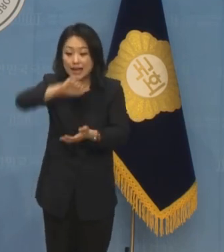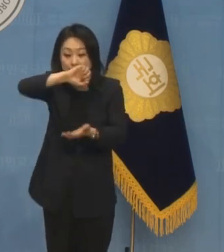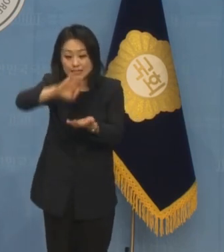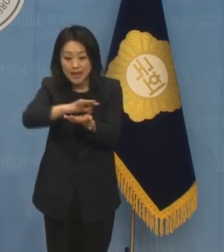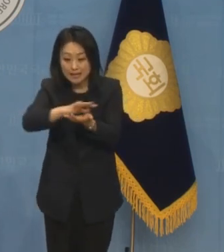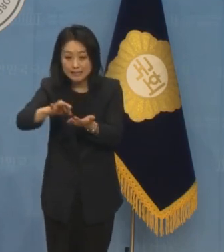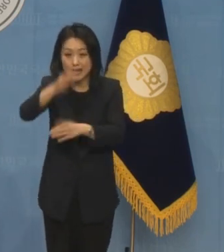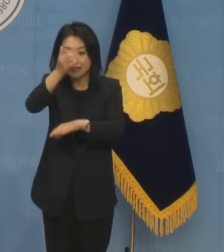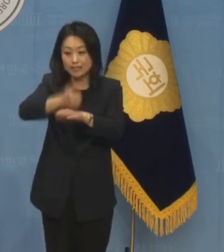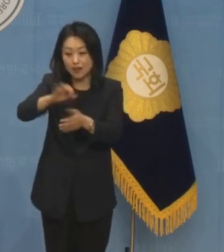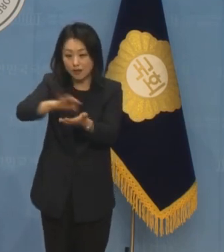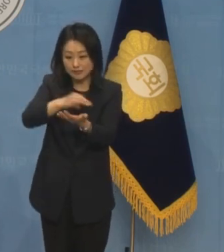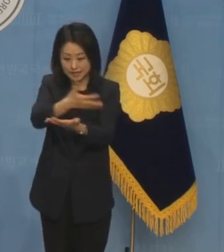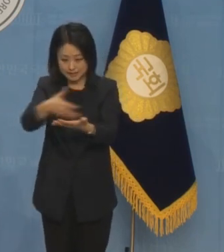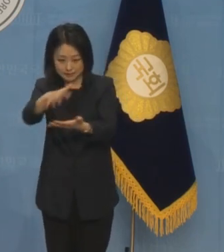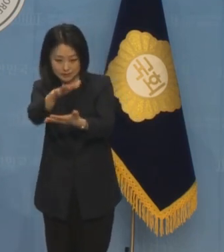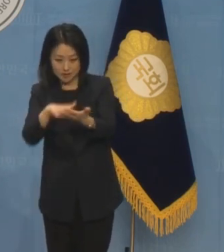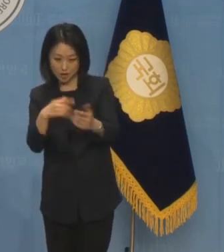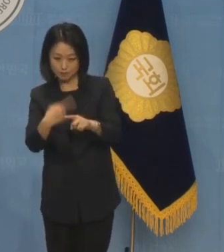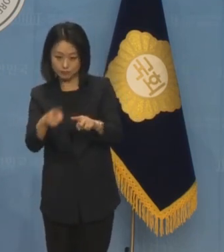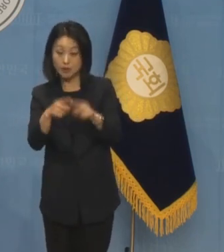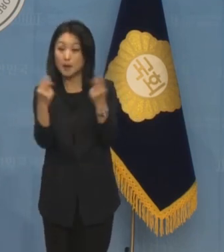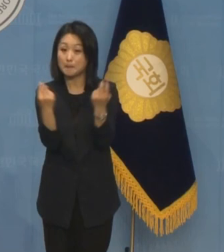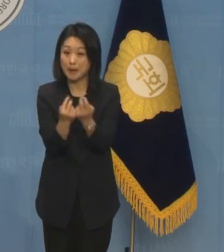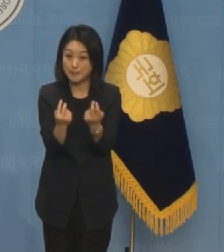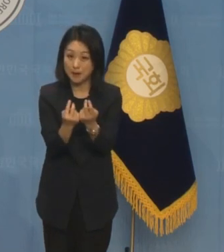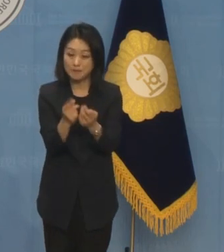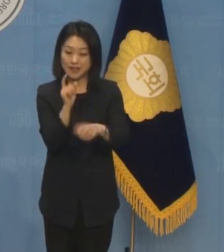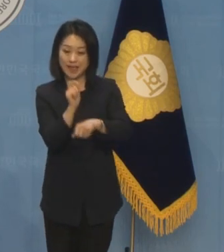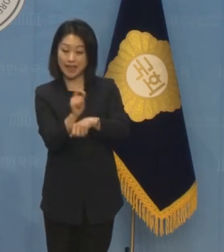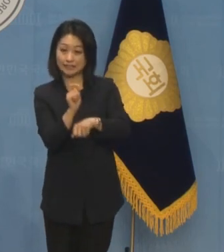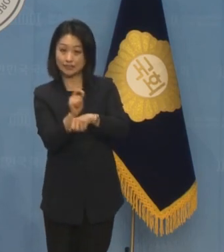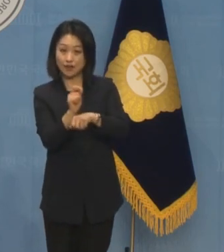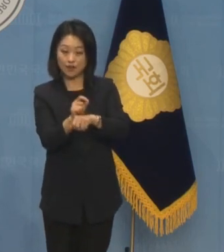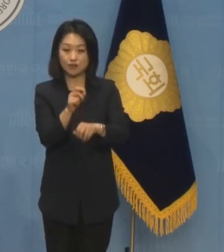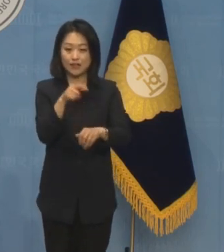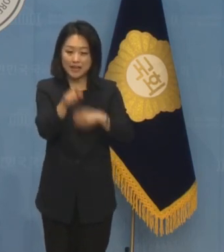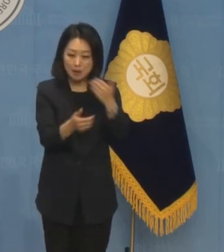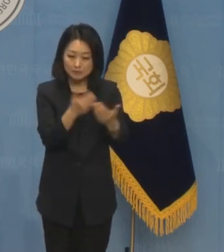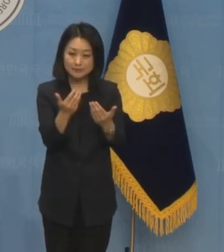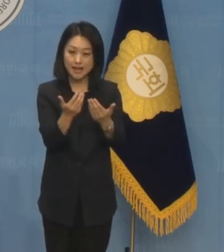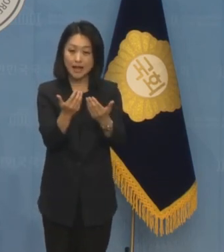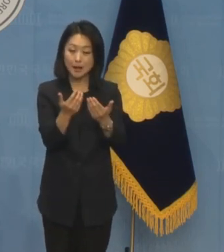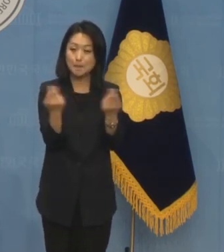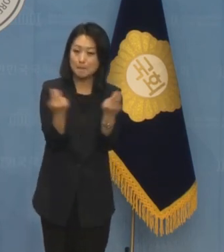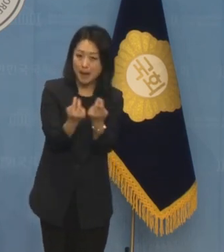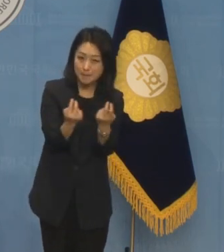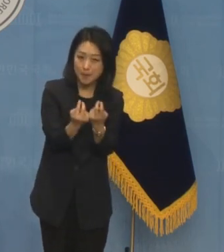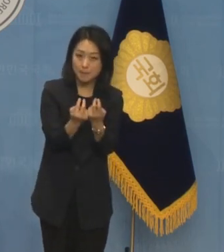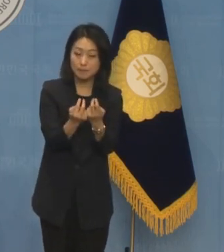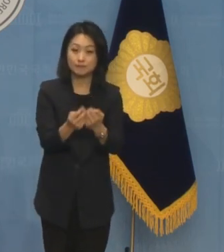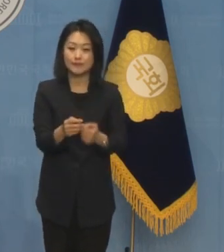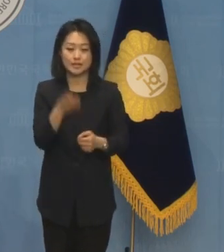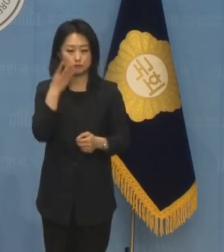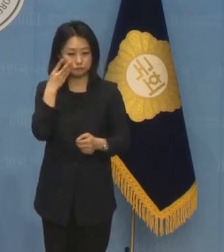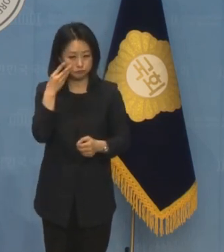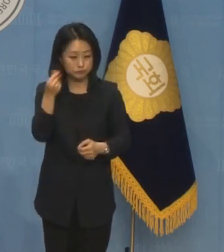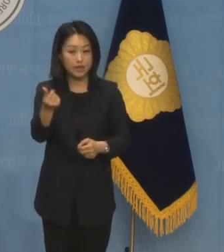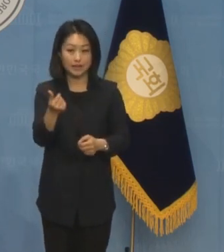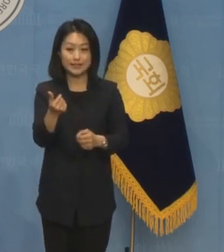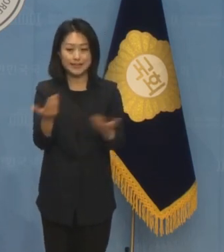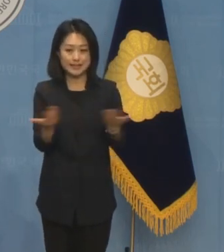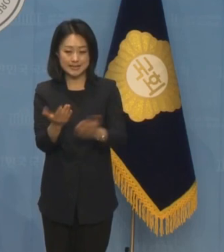예산서와 결산서를 읽고 분석하는 방법, 행정사무감사 하는 방법 등 첫날부터 능숙하게 일할 수